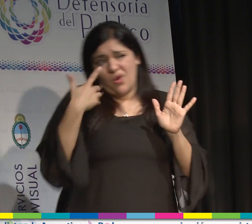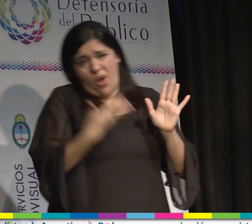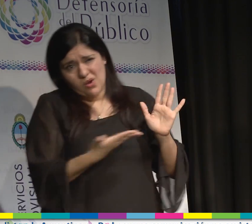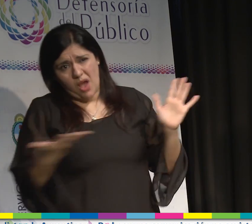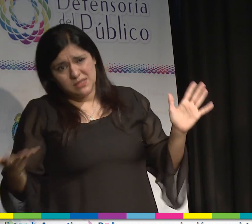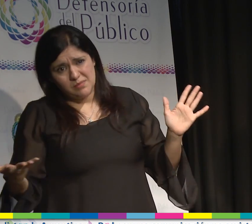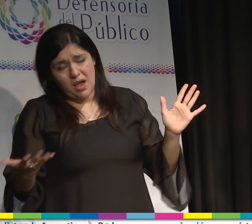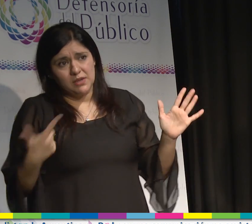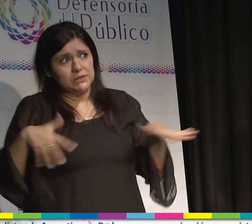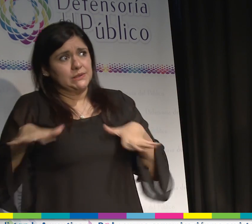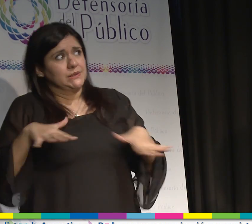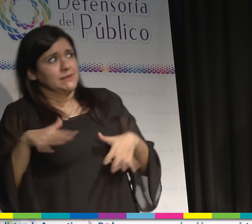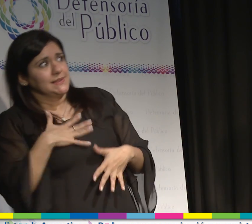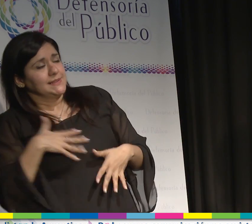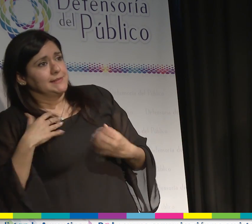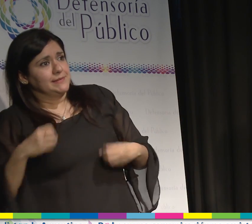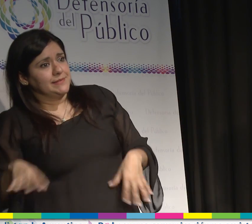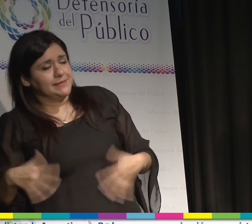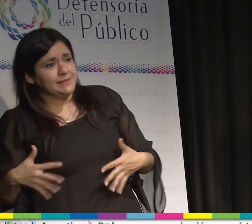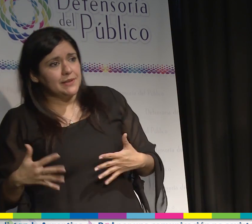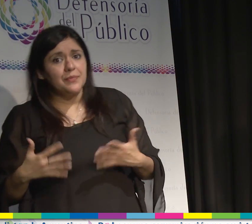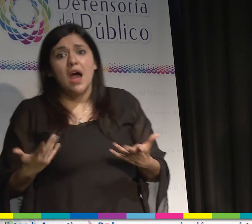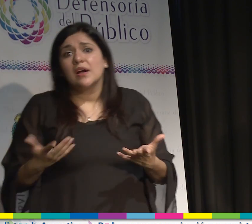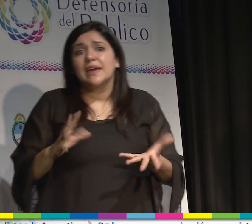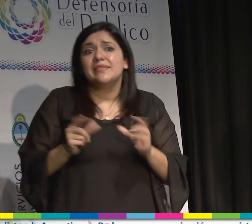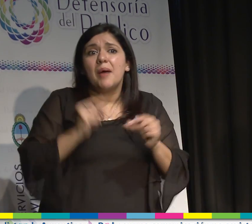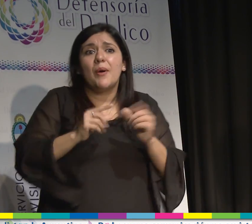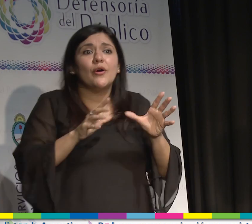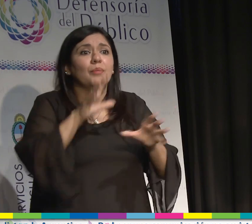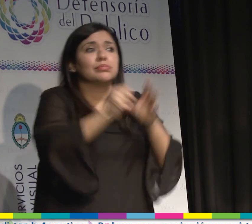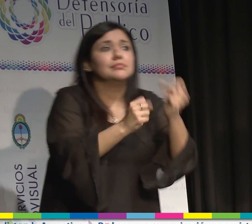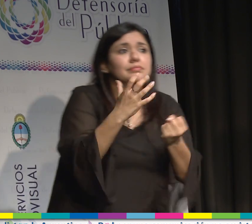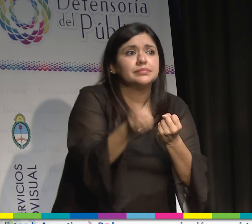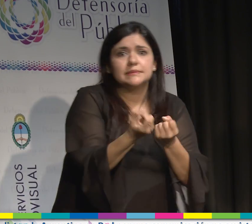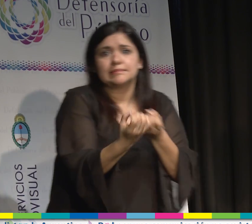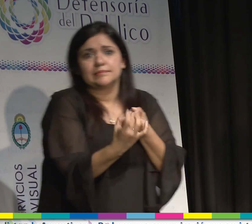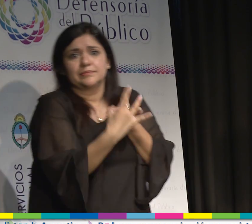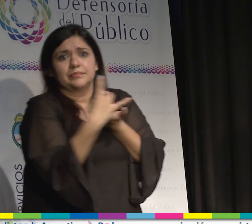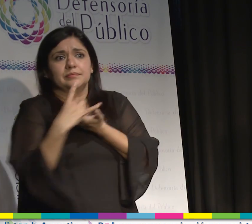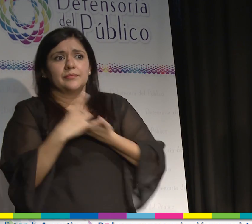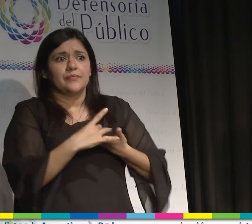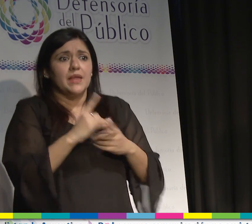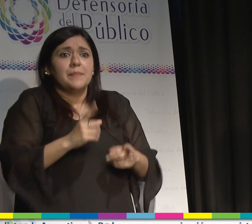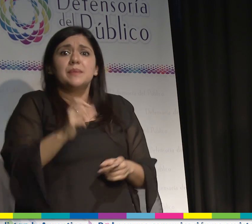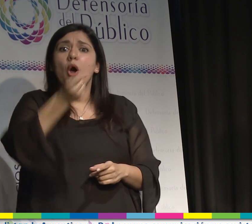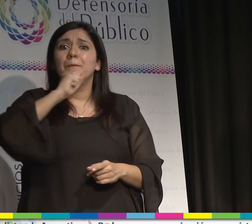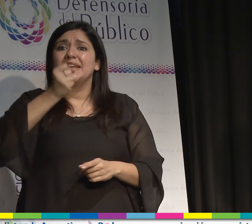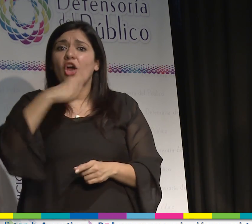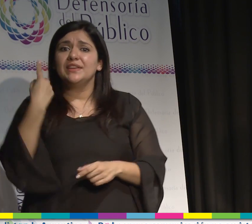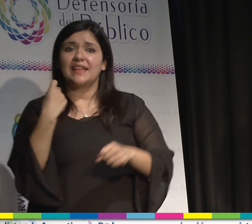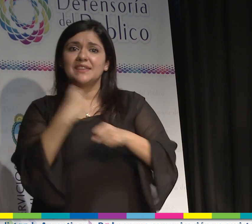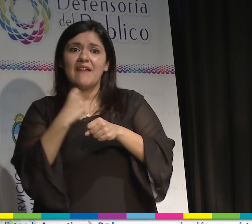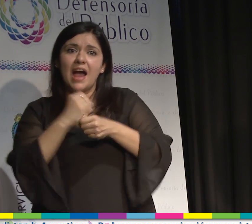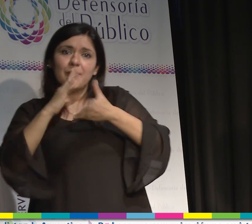lo evaluamos hace poco nuestro encuentro estamos perdiendo espacios se están silenciando voces de periodistas que trabajamos con enfoques de